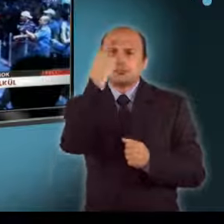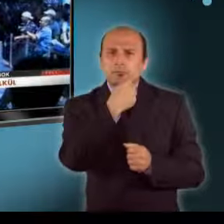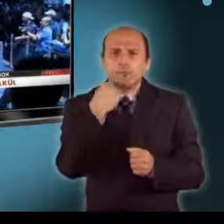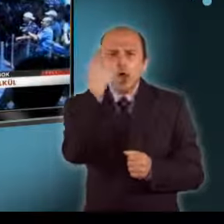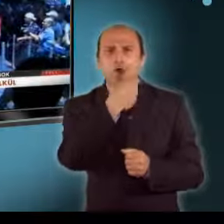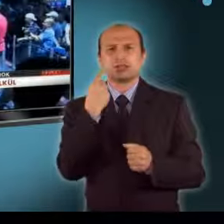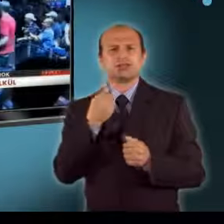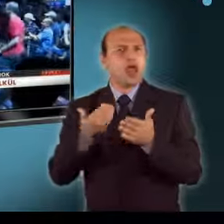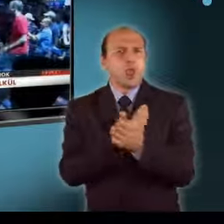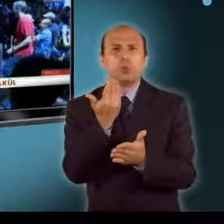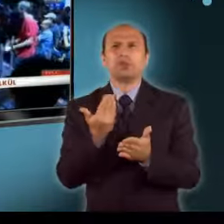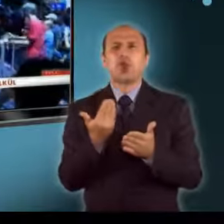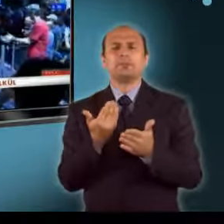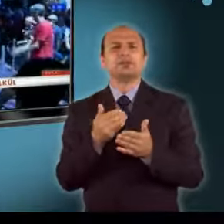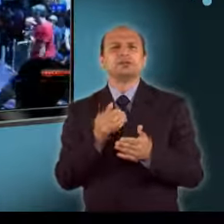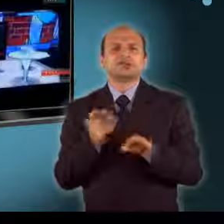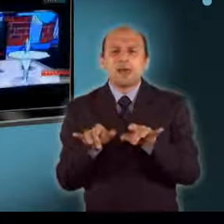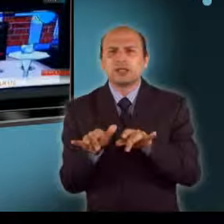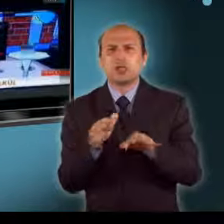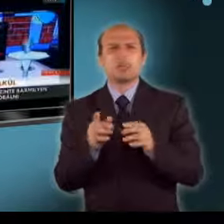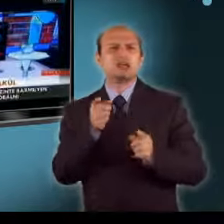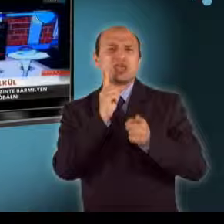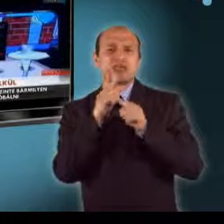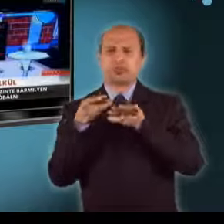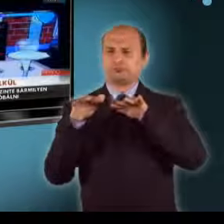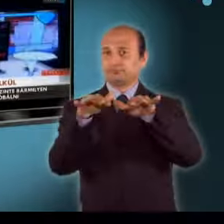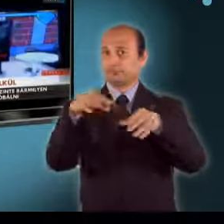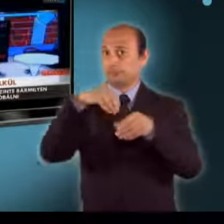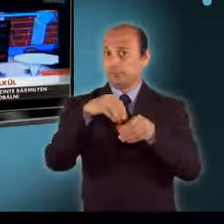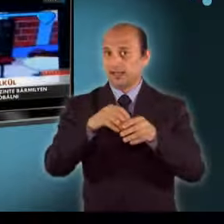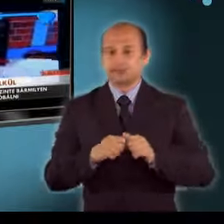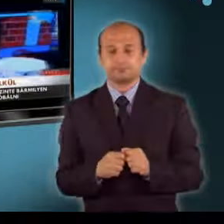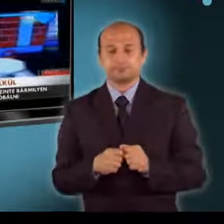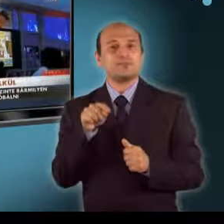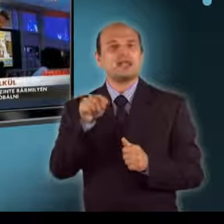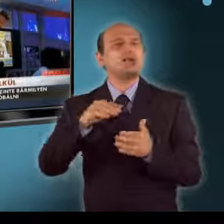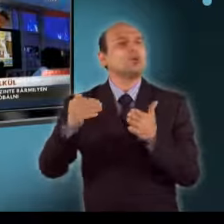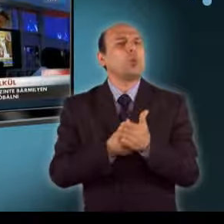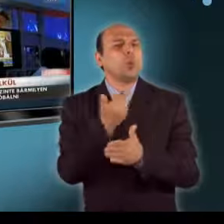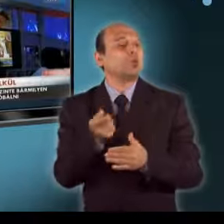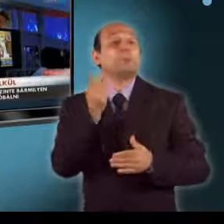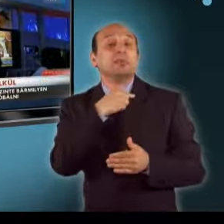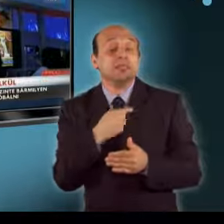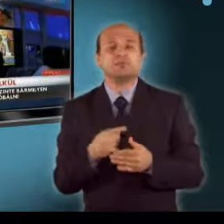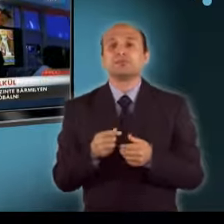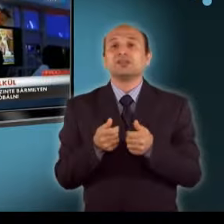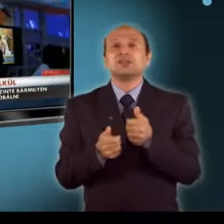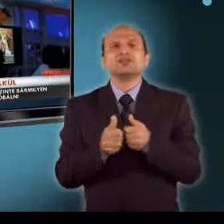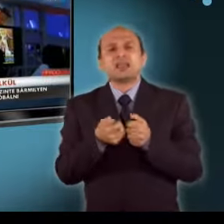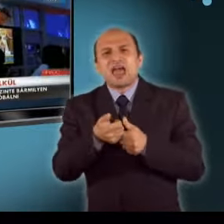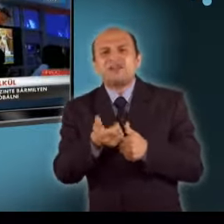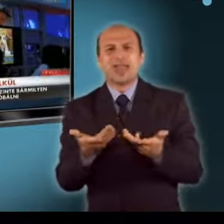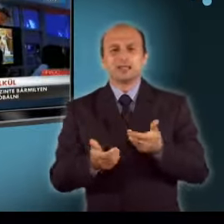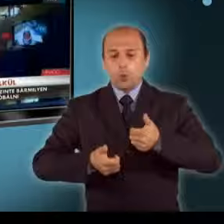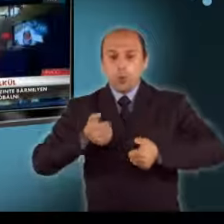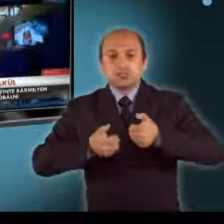a legújabb számítógépes játékokkal. A forradalmi újítás segítségével már távirányító vagy konzol